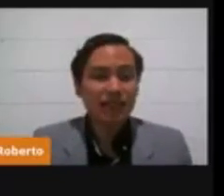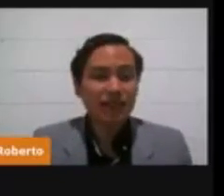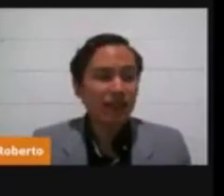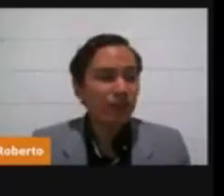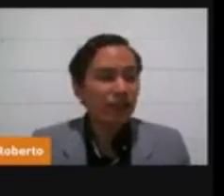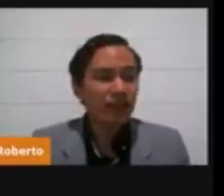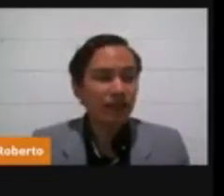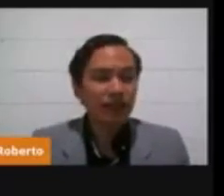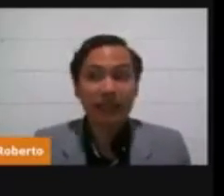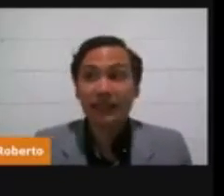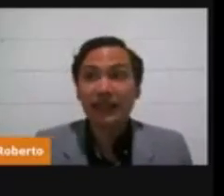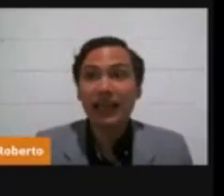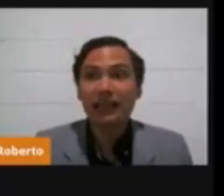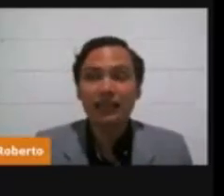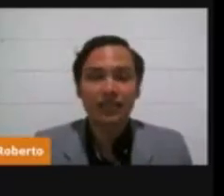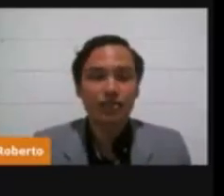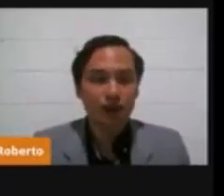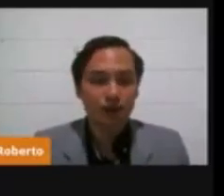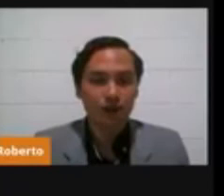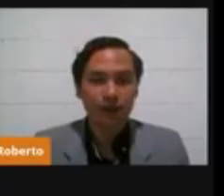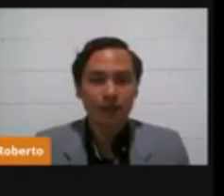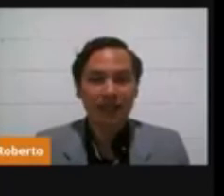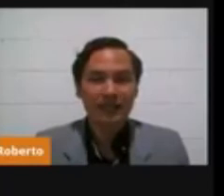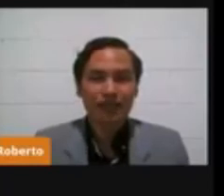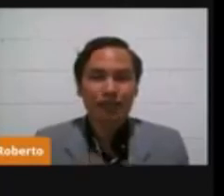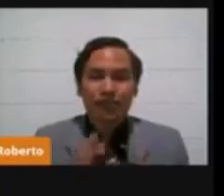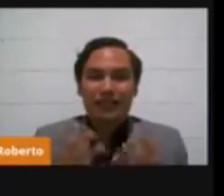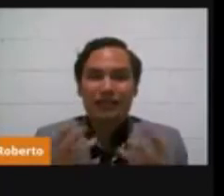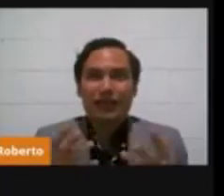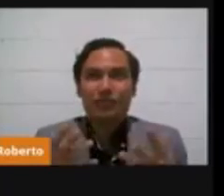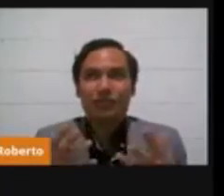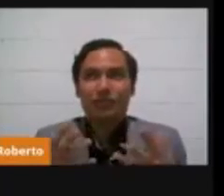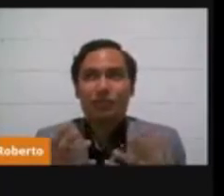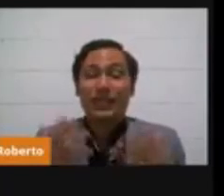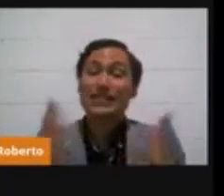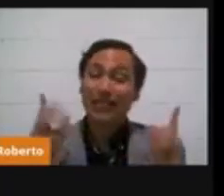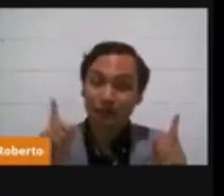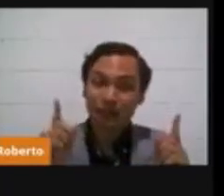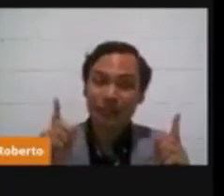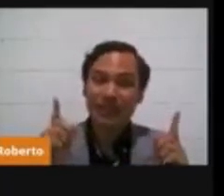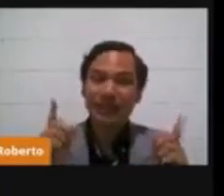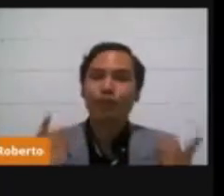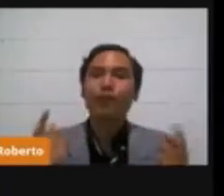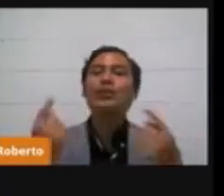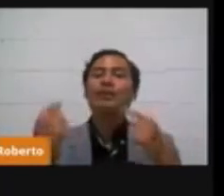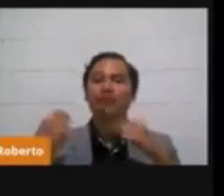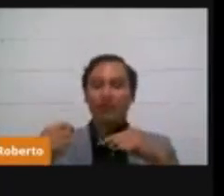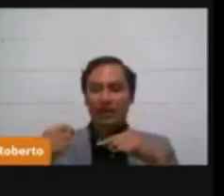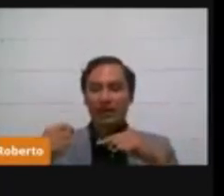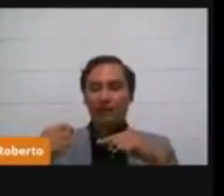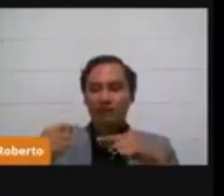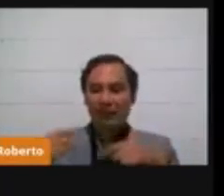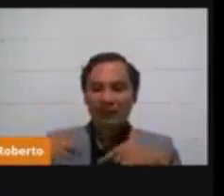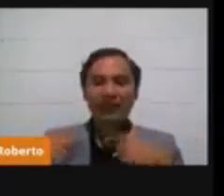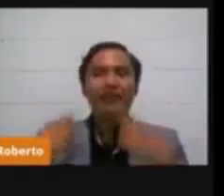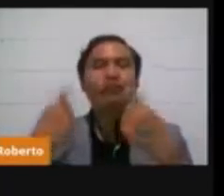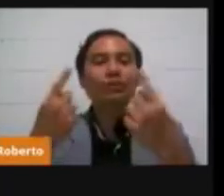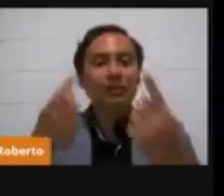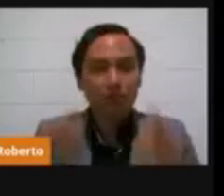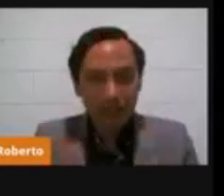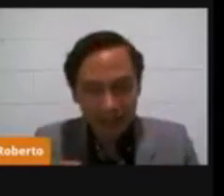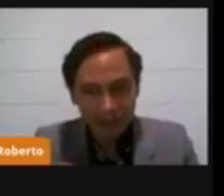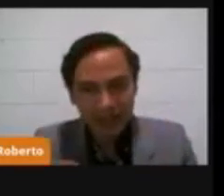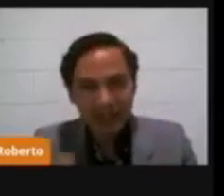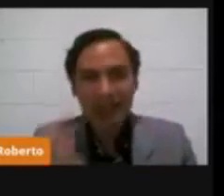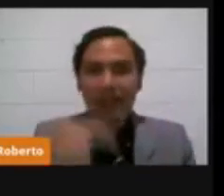salió enfermo el niño, ¿y qué tiene? Es sordo. Si no, no salió enfermo. Puede ser muchas veces que por una enfermedad tenga algún